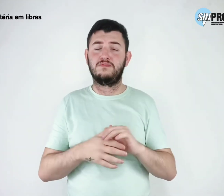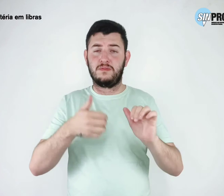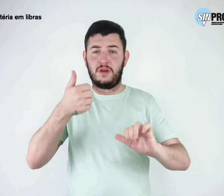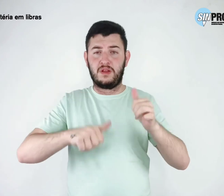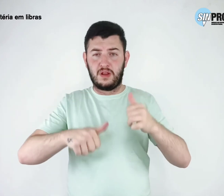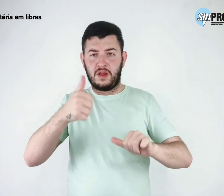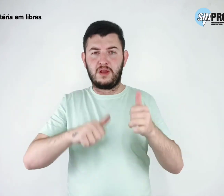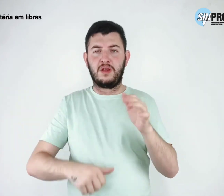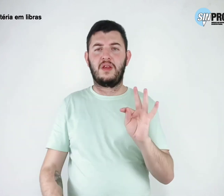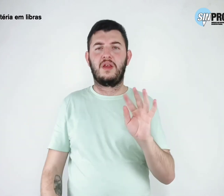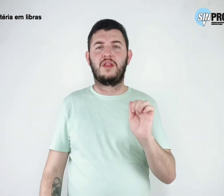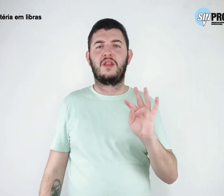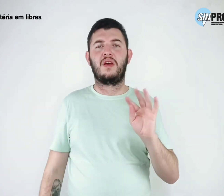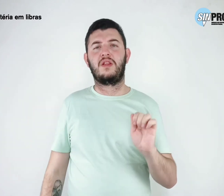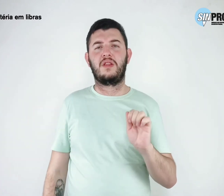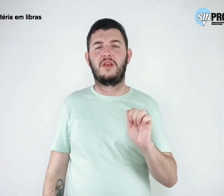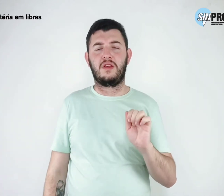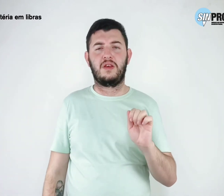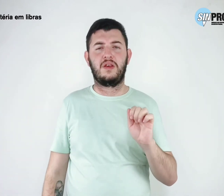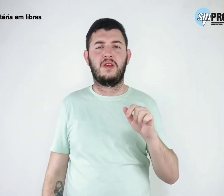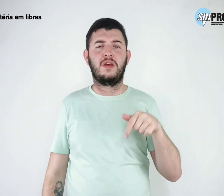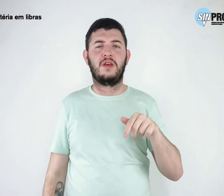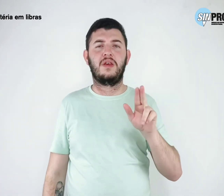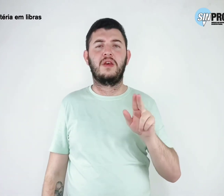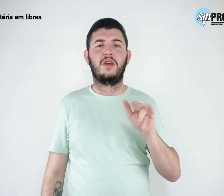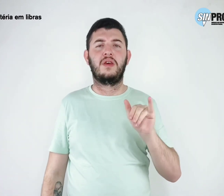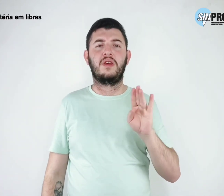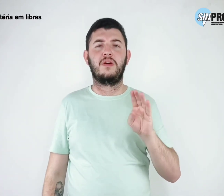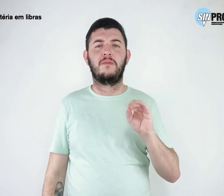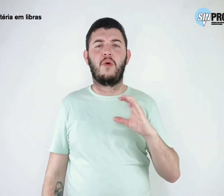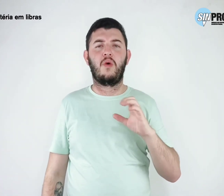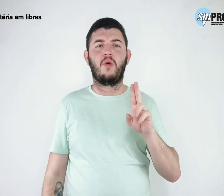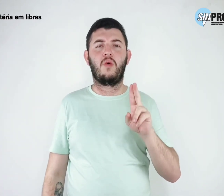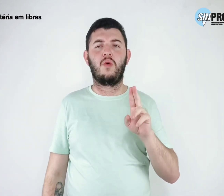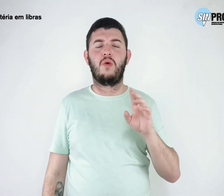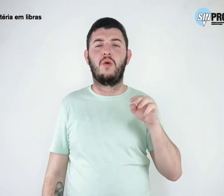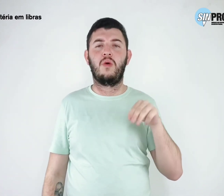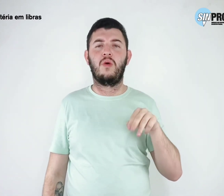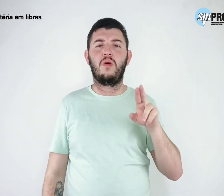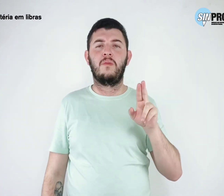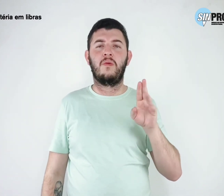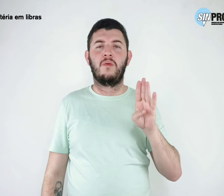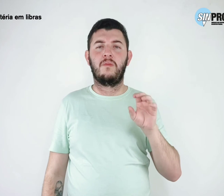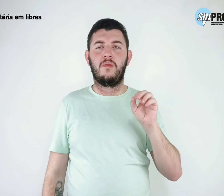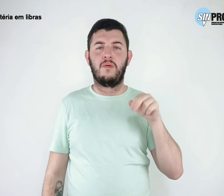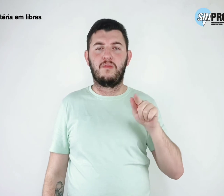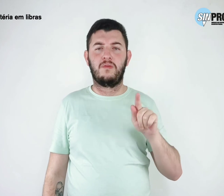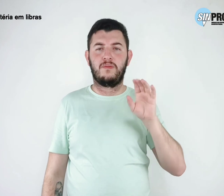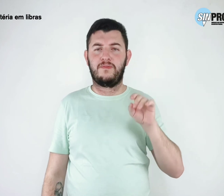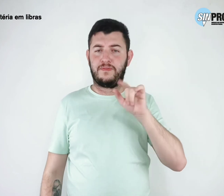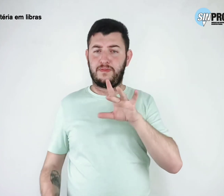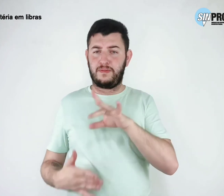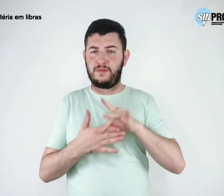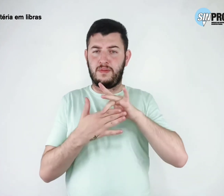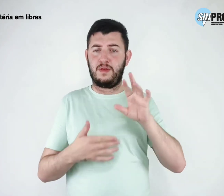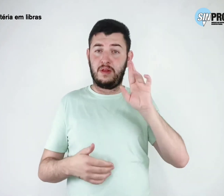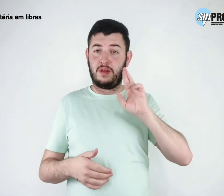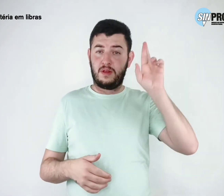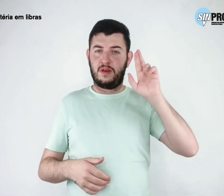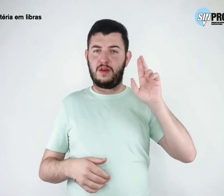Analisa Tatá Kibuku Mungongo, liderança afrotradicional. Ele